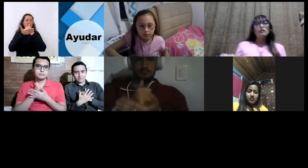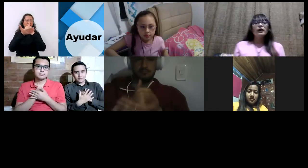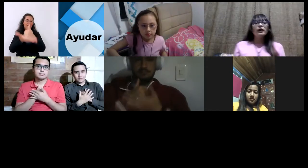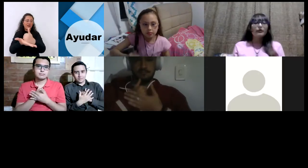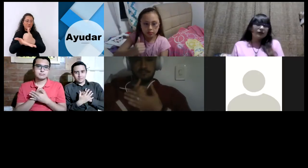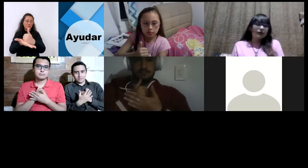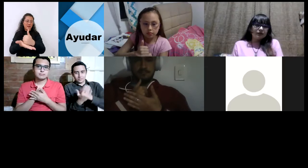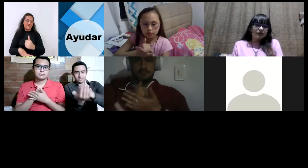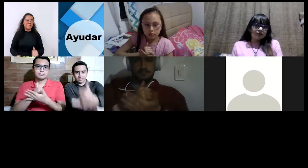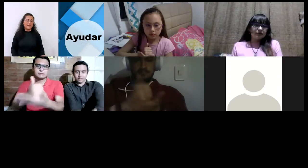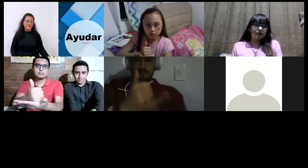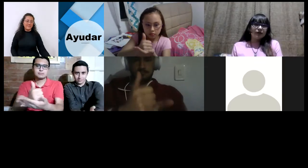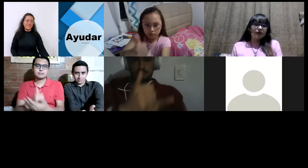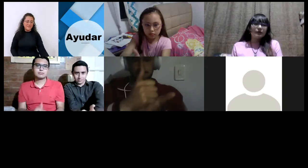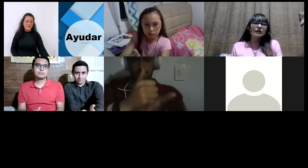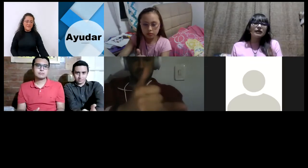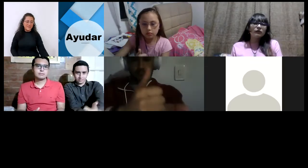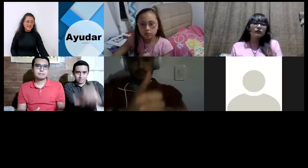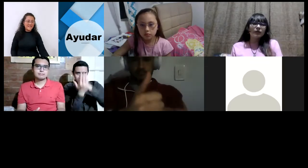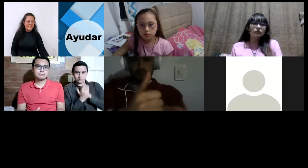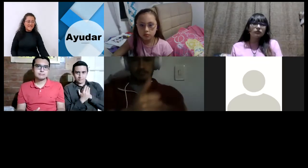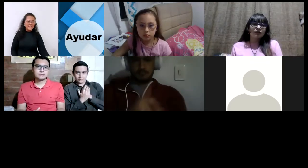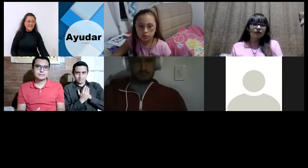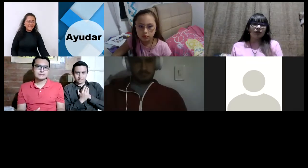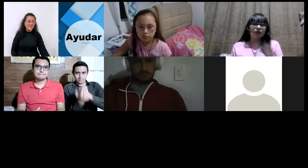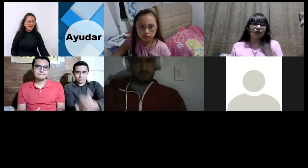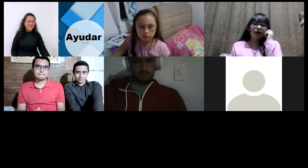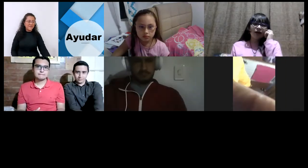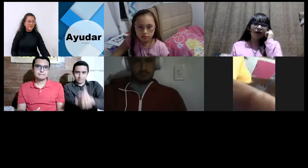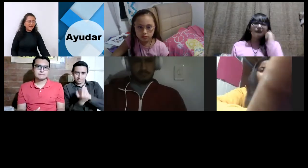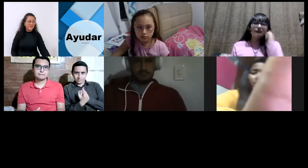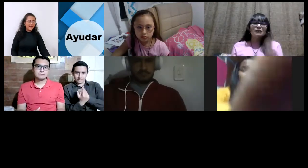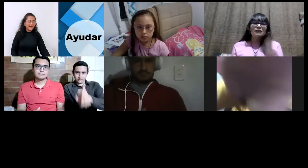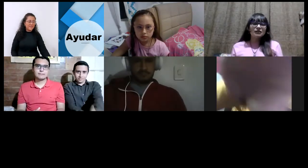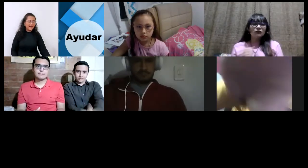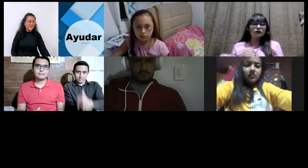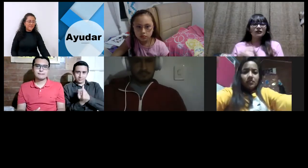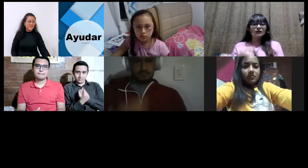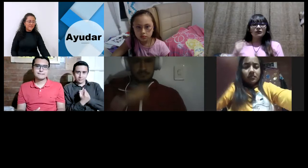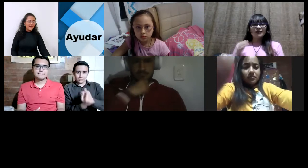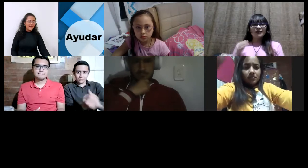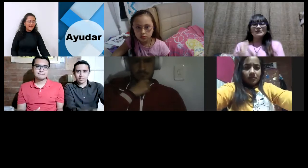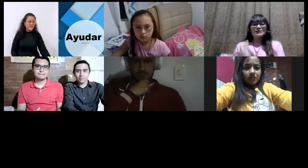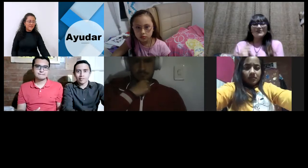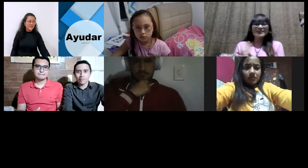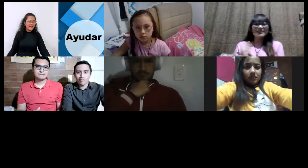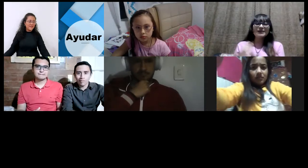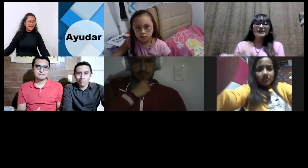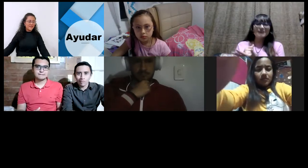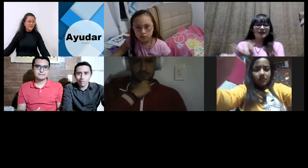allá, ayudar. Hermanita, una pregunta. Sí. Es que ahorita estoy notando que yo estoy usando la mano que no,